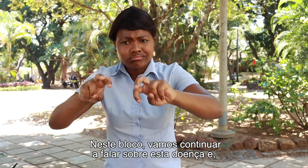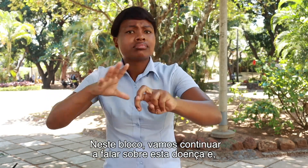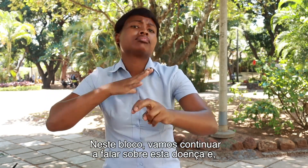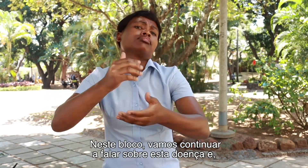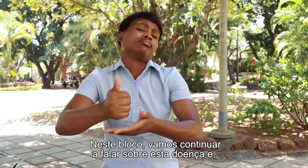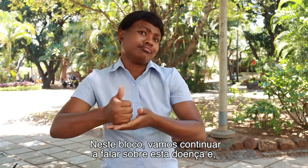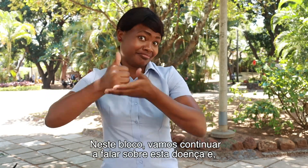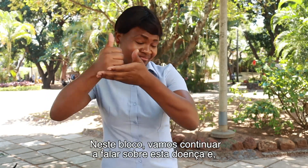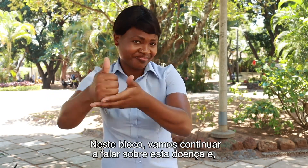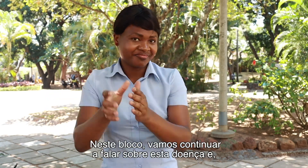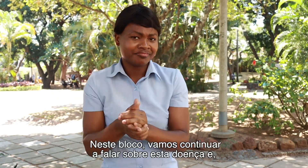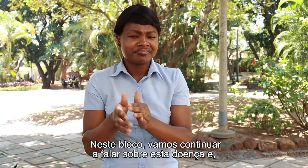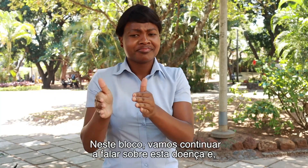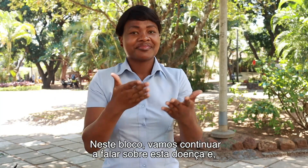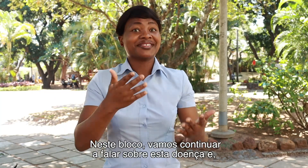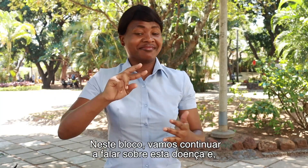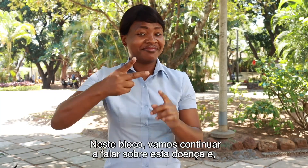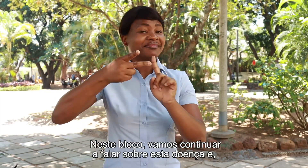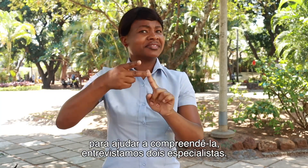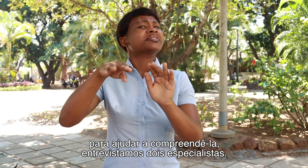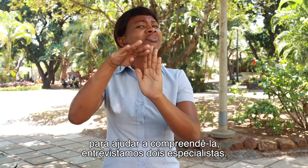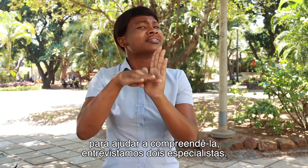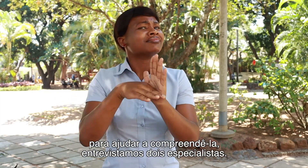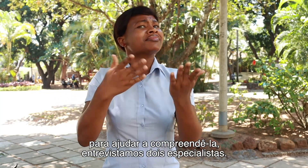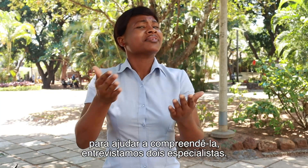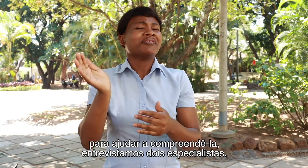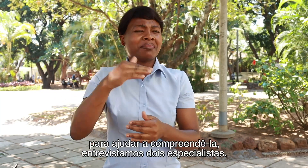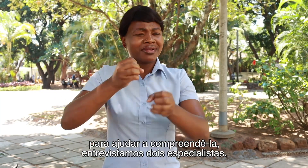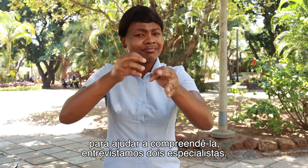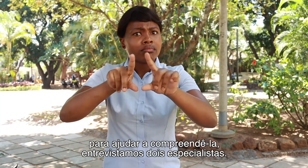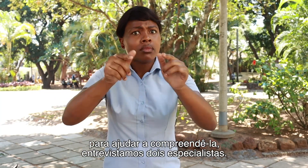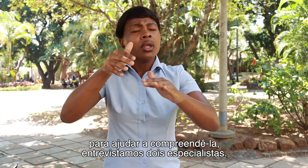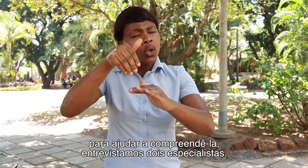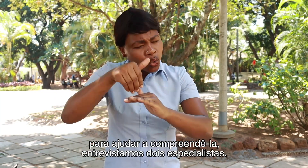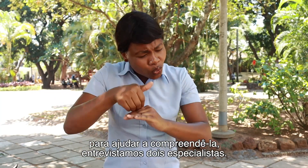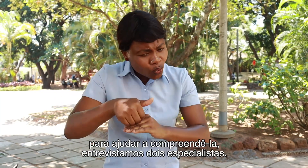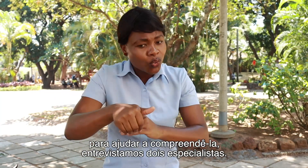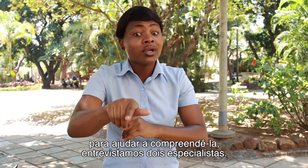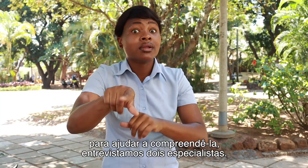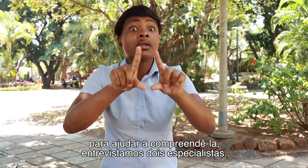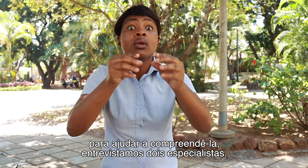vamos continuar a falar sobre esta doença e, para ajudar a compreendê-la, entrevistamos 2 especialistas.